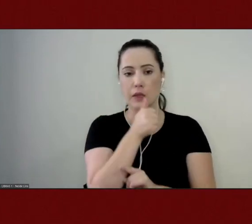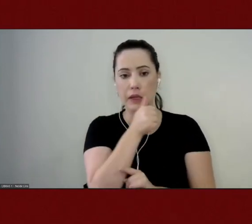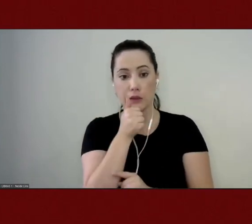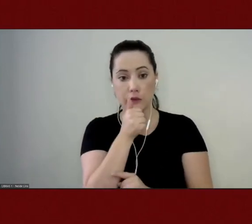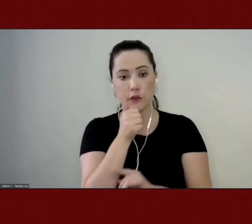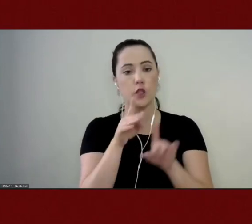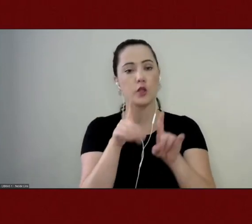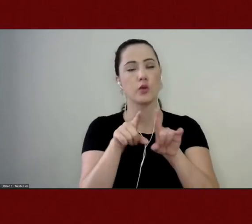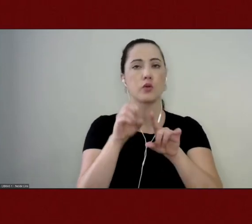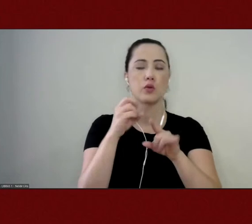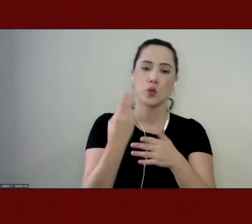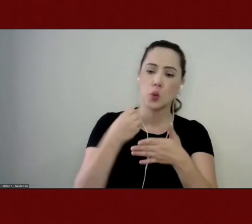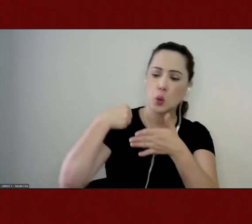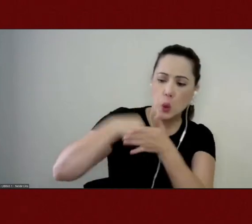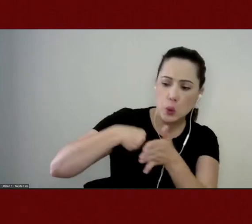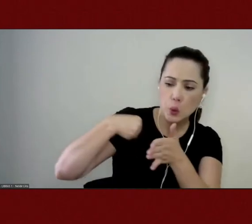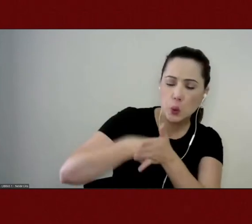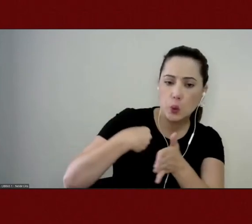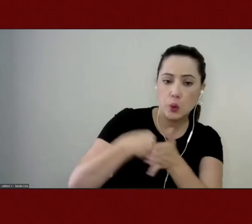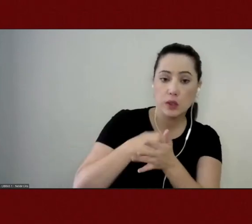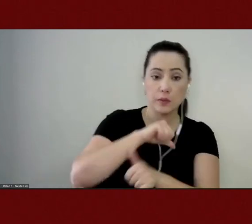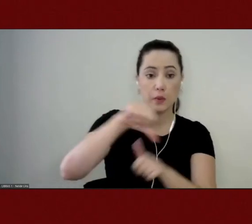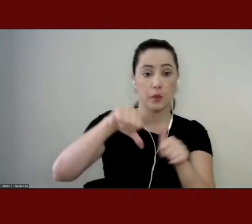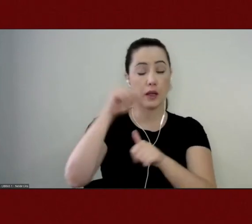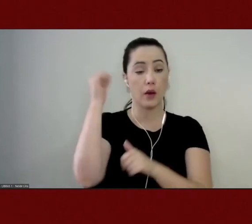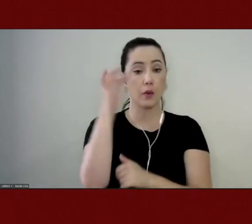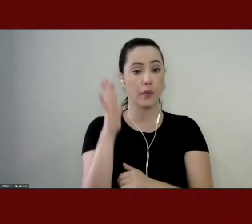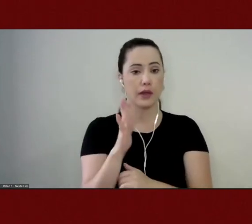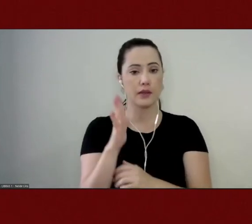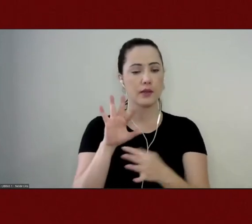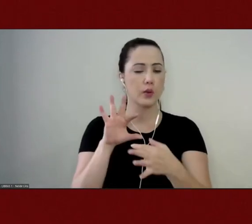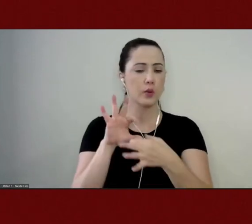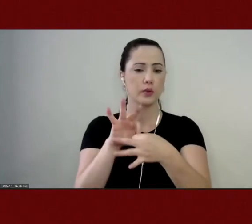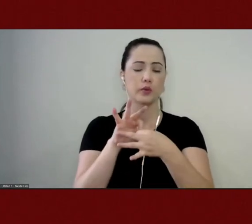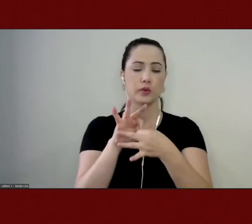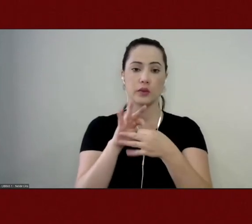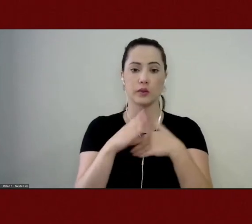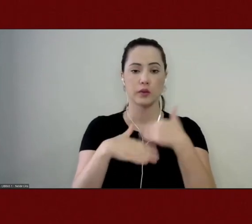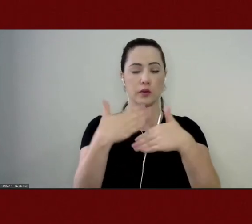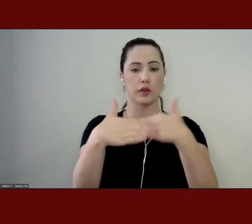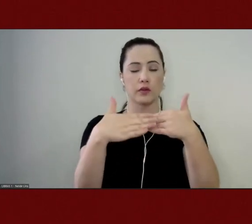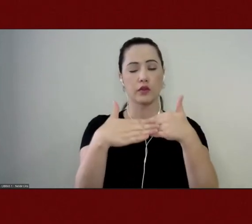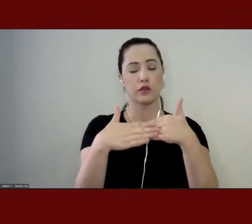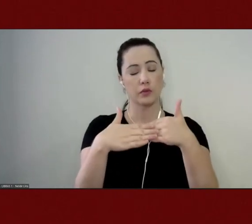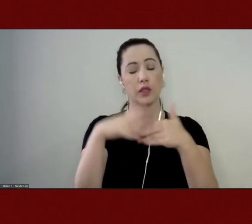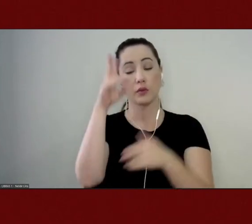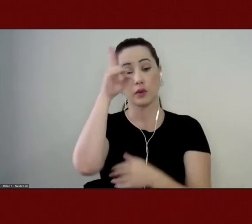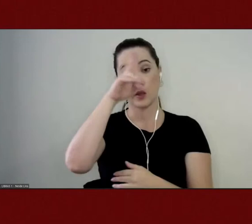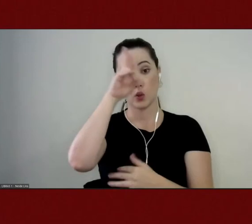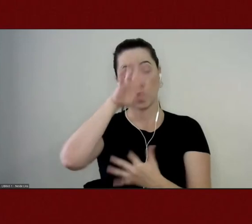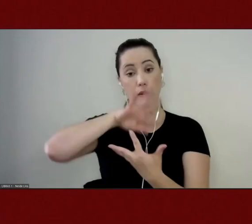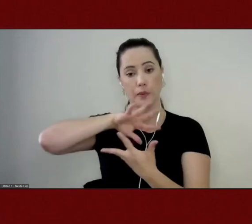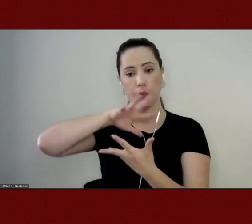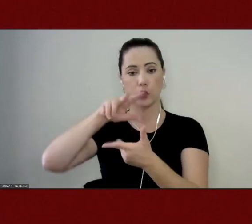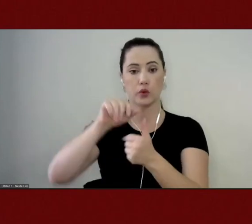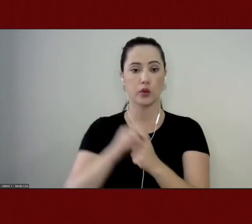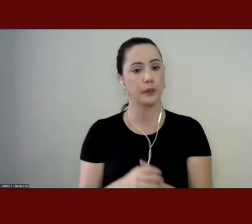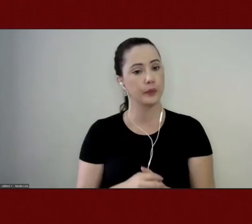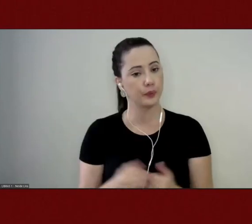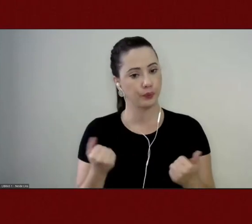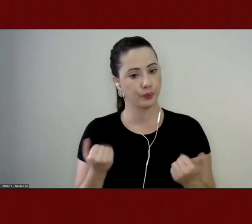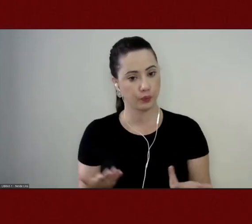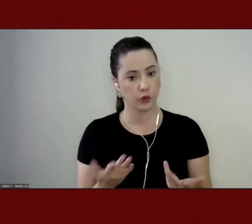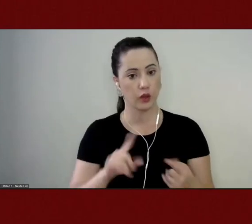mudar a história do Brasil, ligada com os desenvolvimentos da história mundial. Justamente essa dimensão